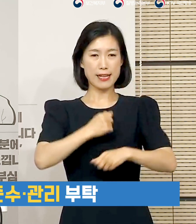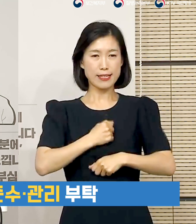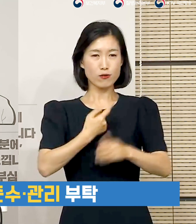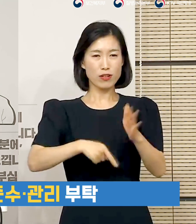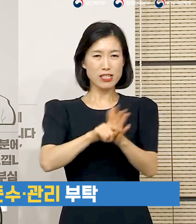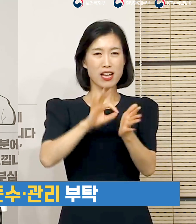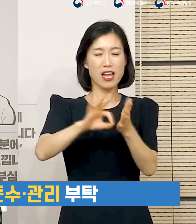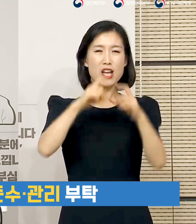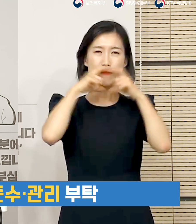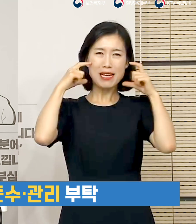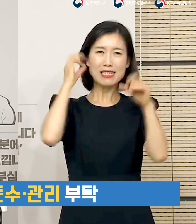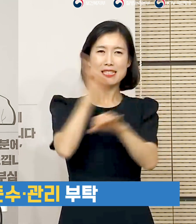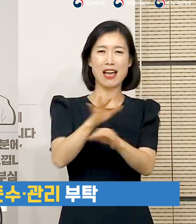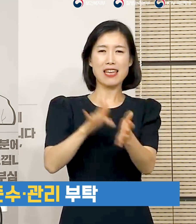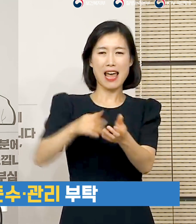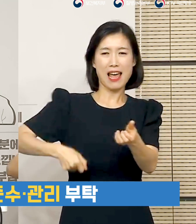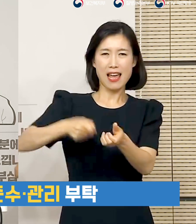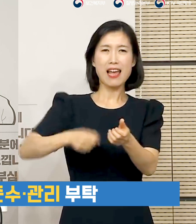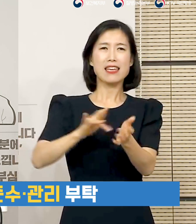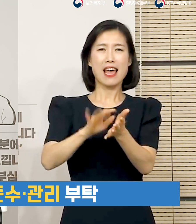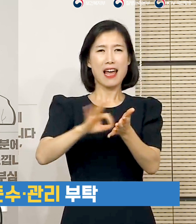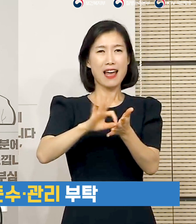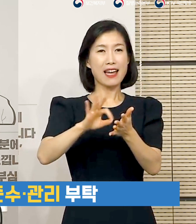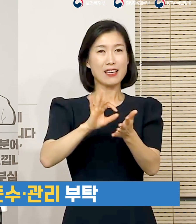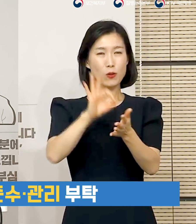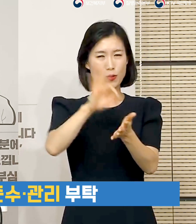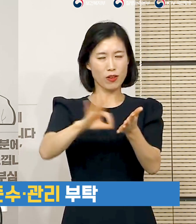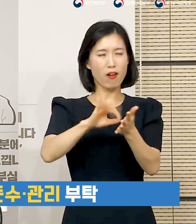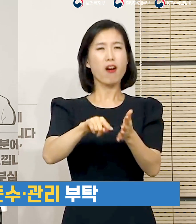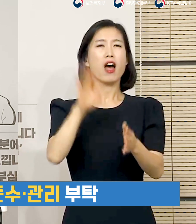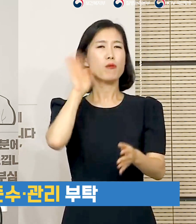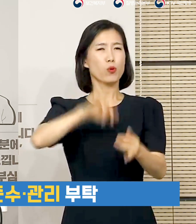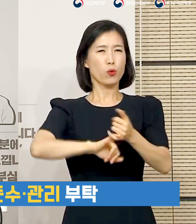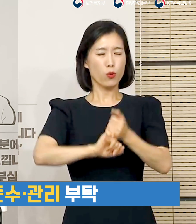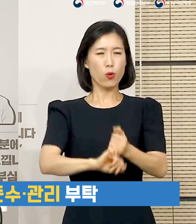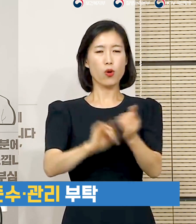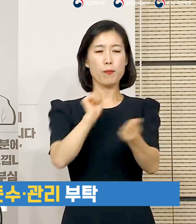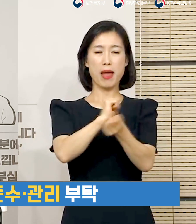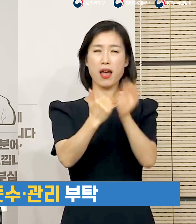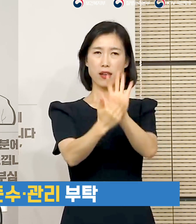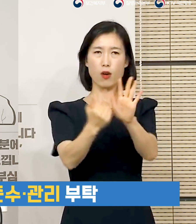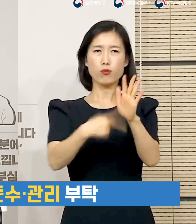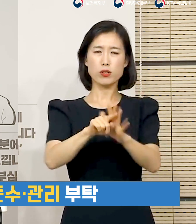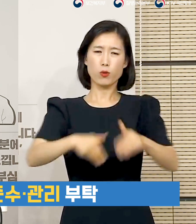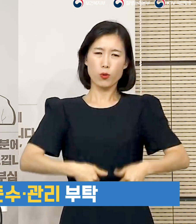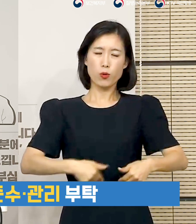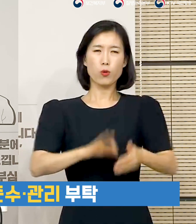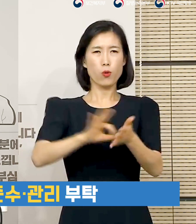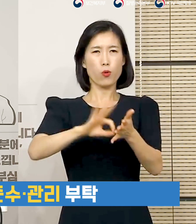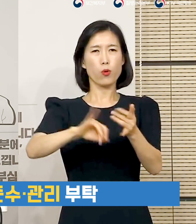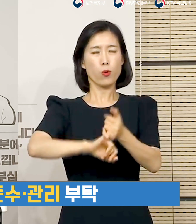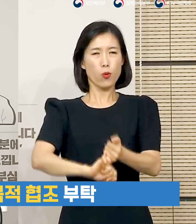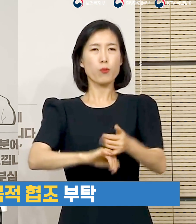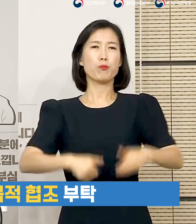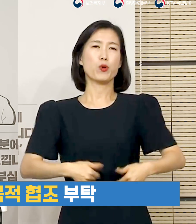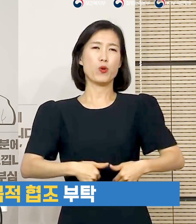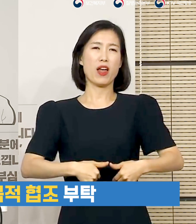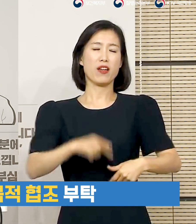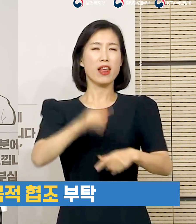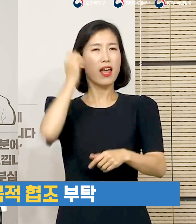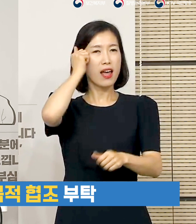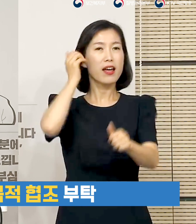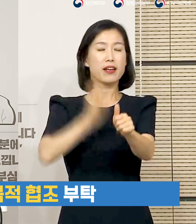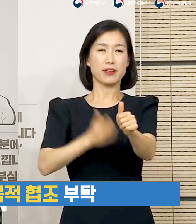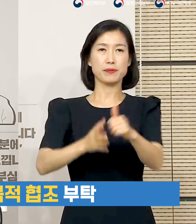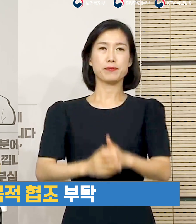비용은 사업장 내 직원과 사업장을 지키기 위한 반드시 필요한 비용임을 기억해 주시기 부탁드립니다. 수도권